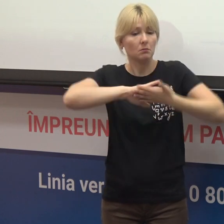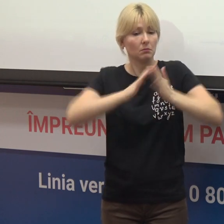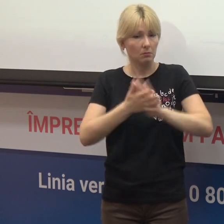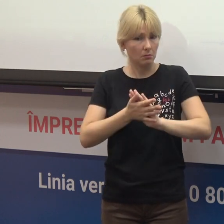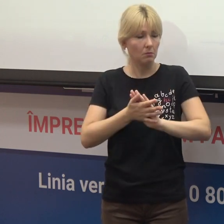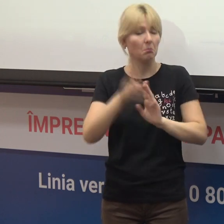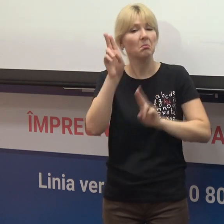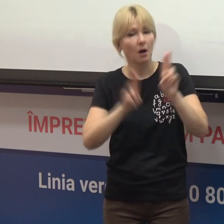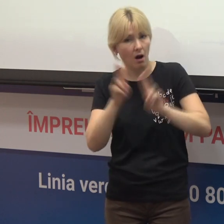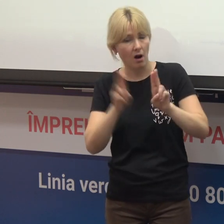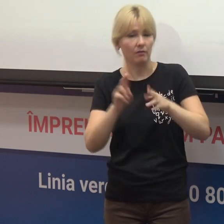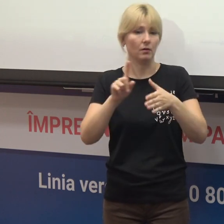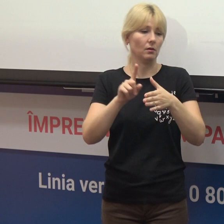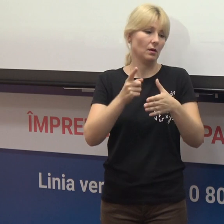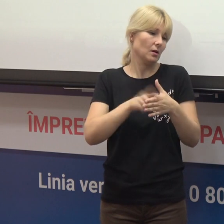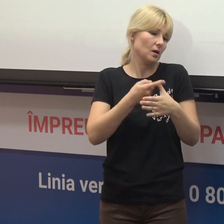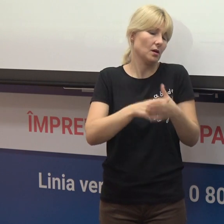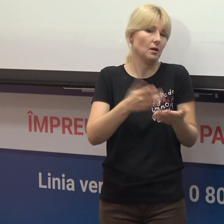stabilite sau au fost